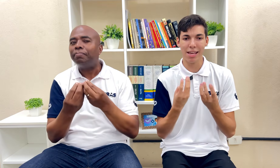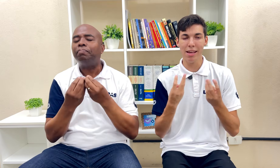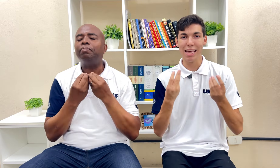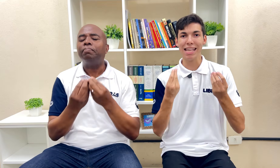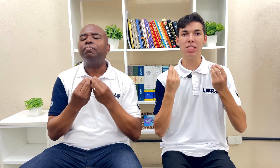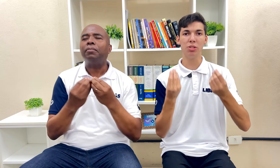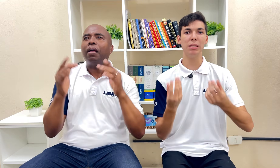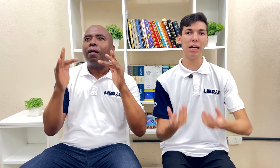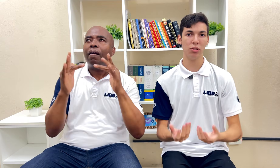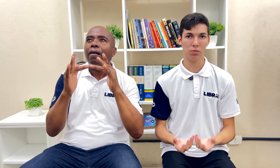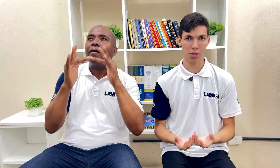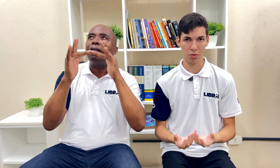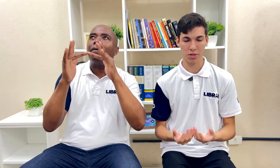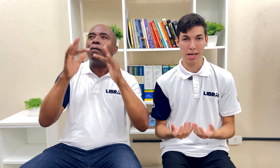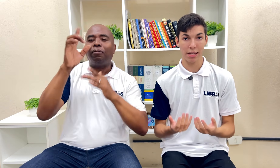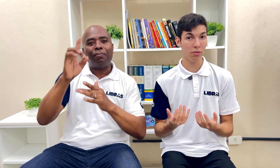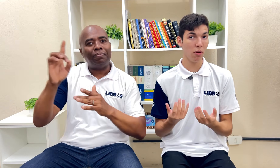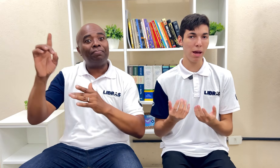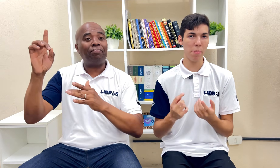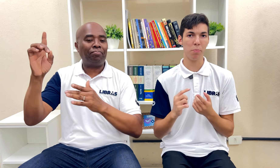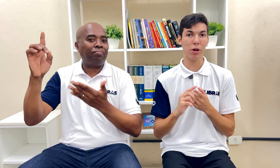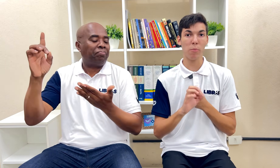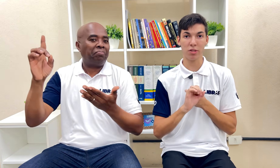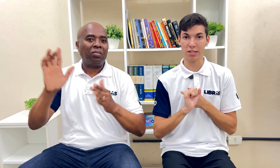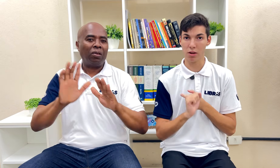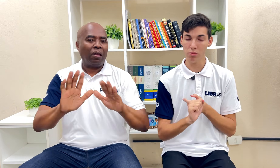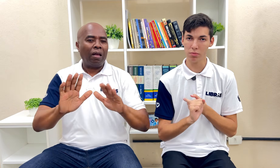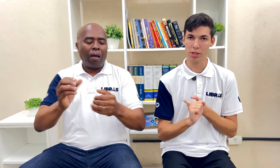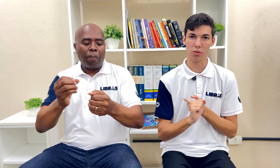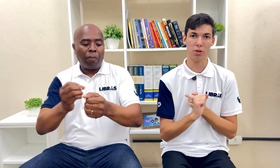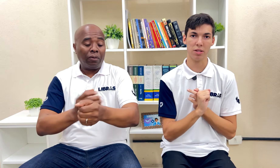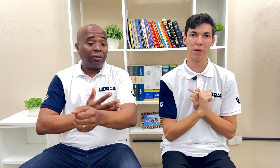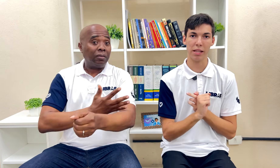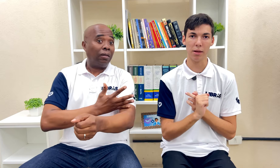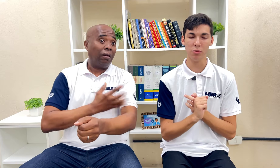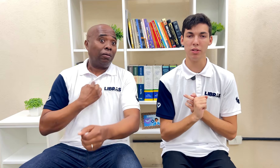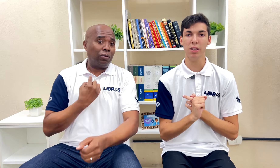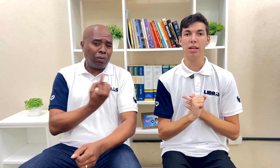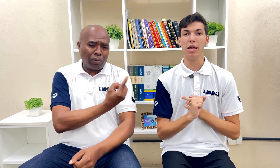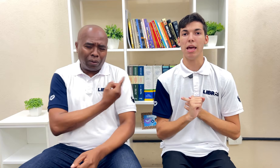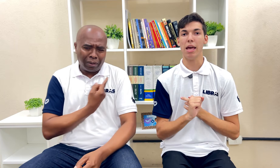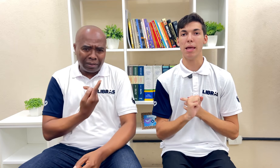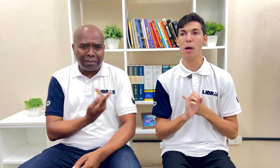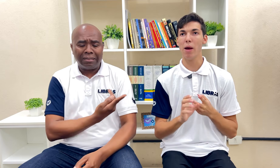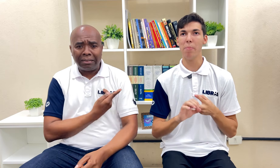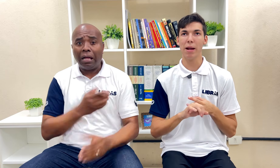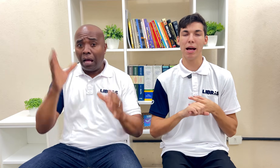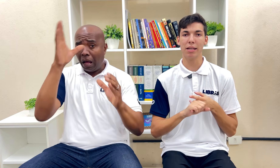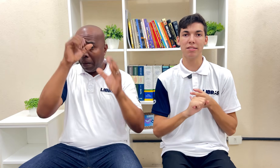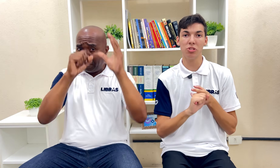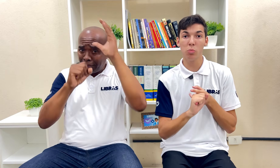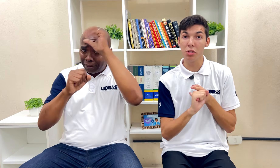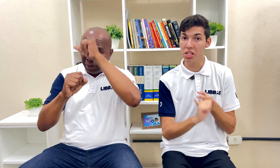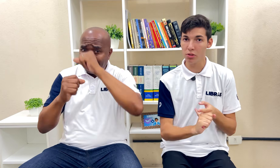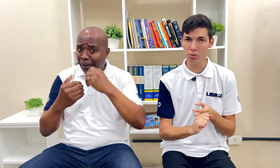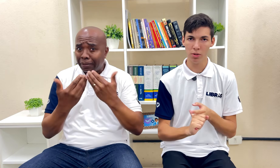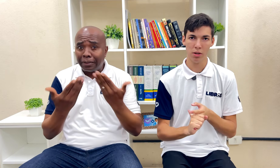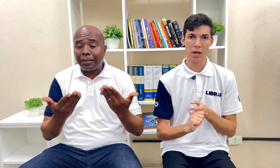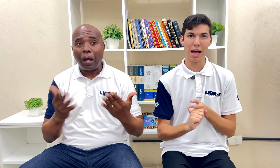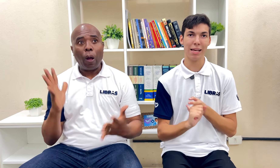ter intimidade com Deus. Então não é por emoção, que é o que nós aprendemos, não é para que seja bonito, que